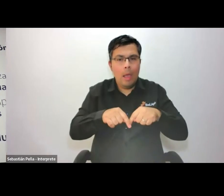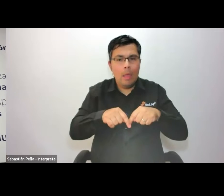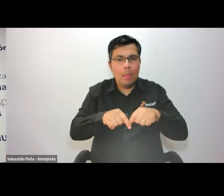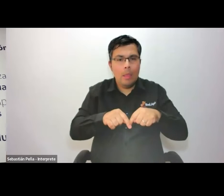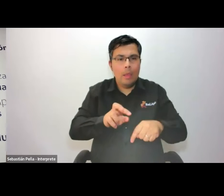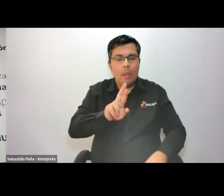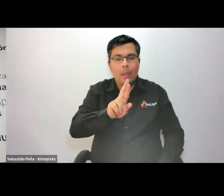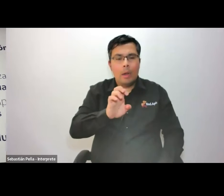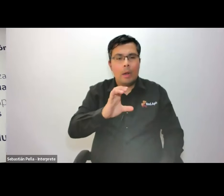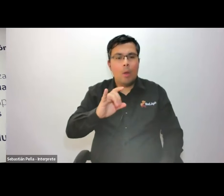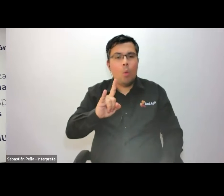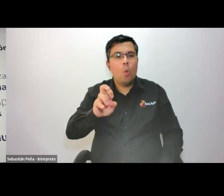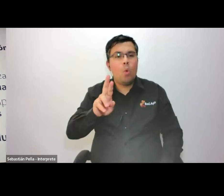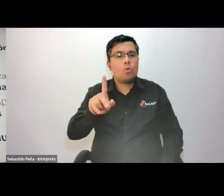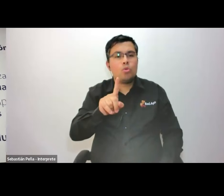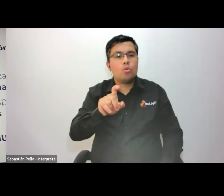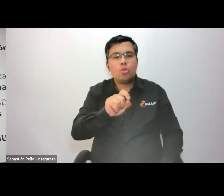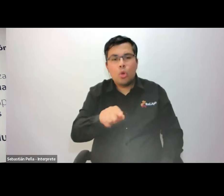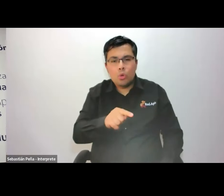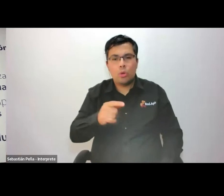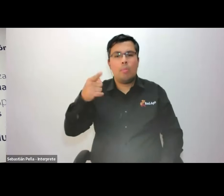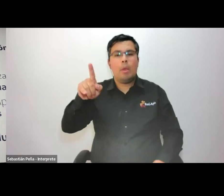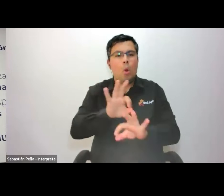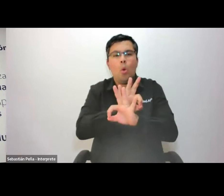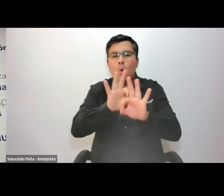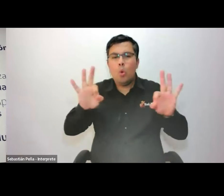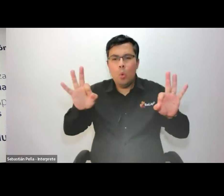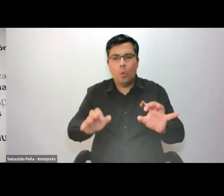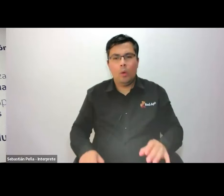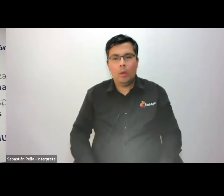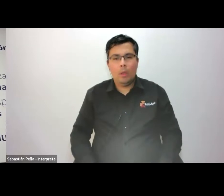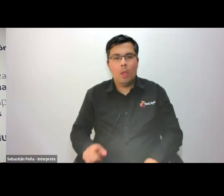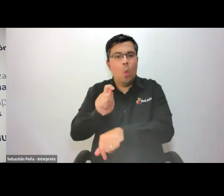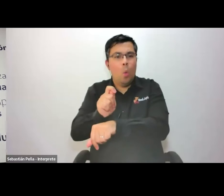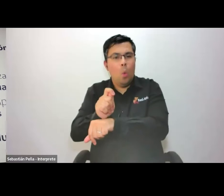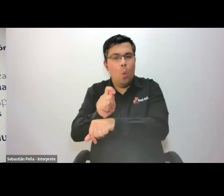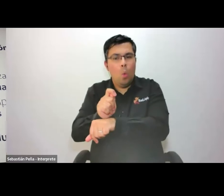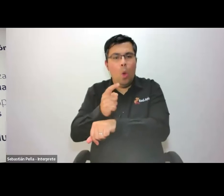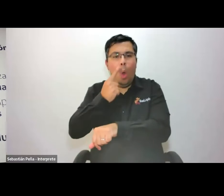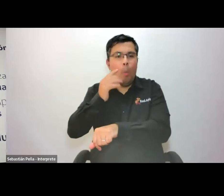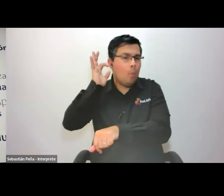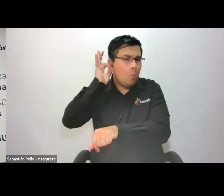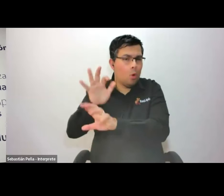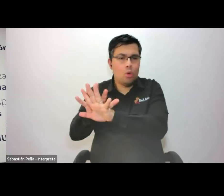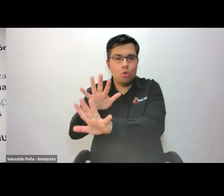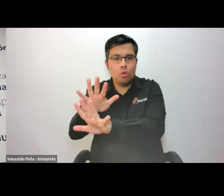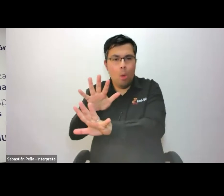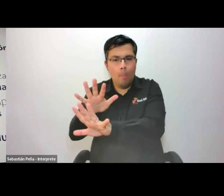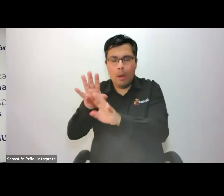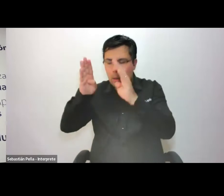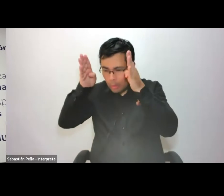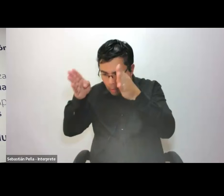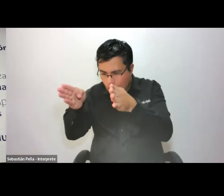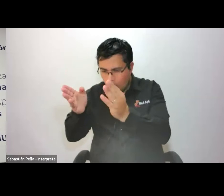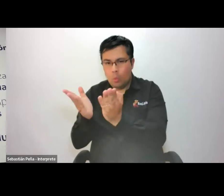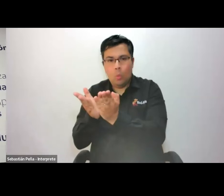tutor sombra como una figura de asistente permanente de un estudiante en particular. Eso no